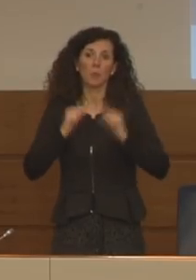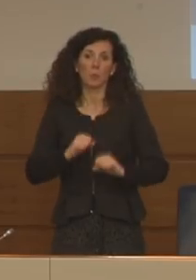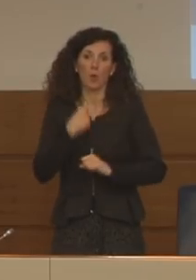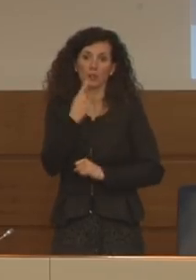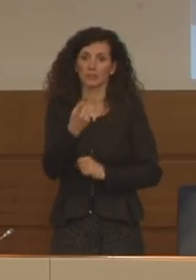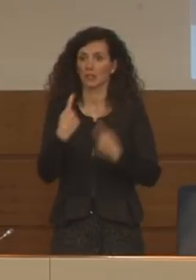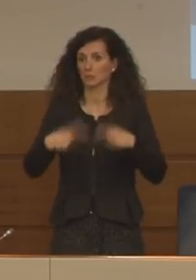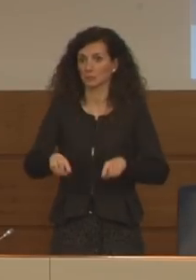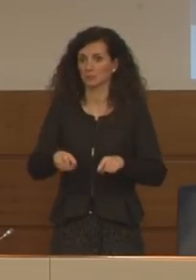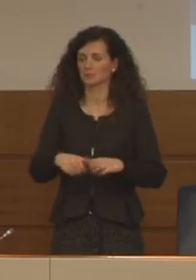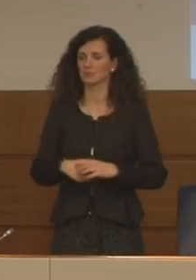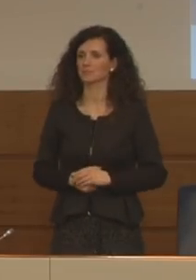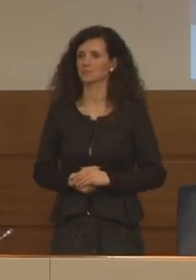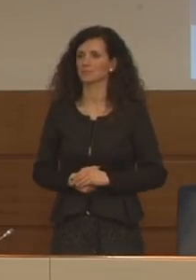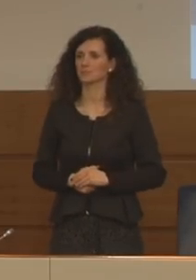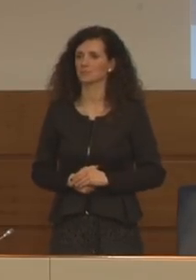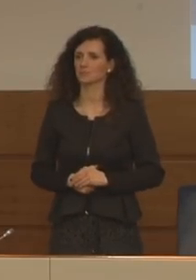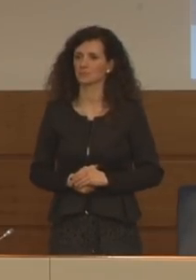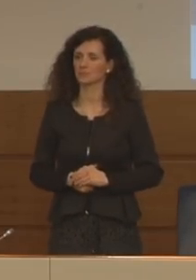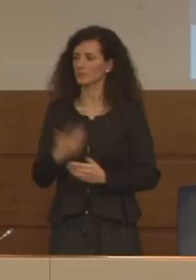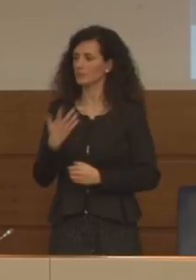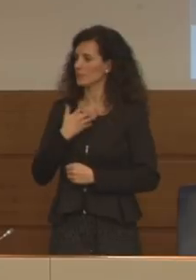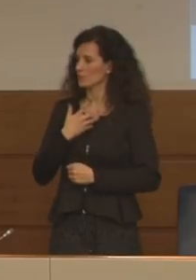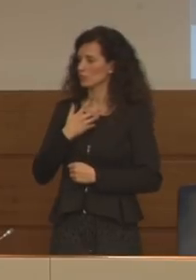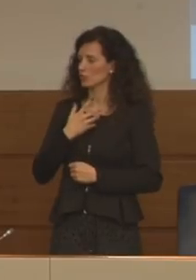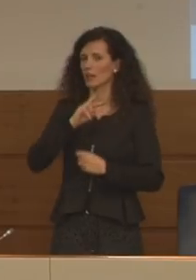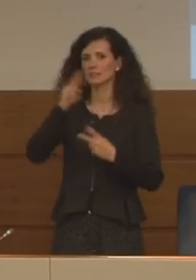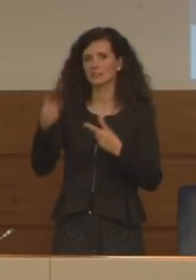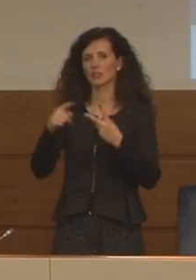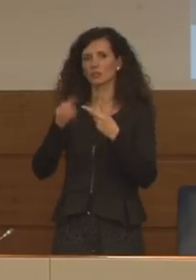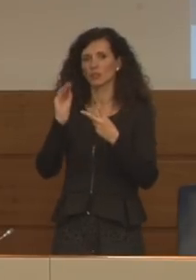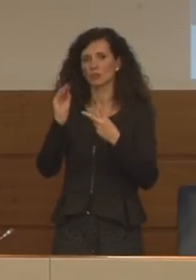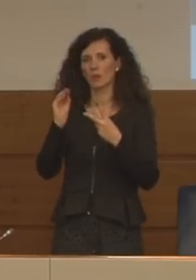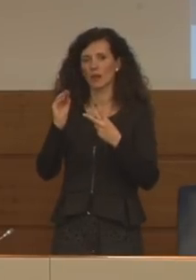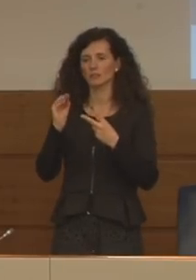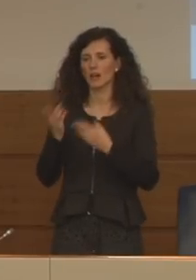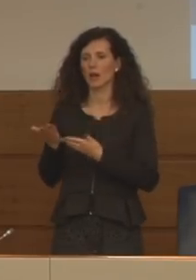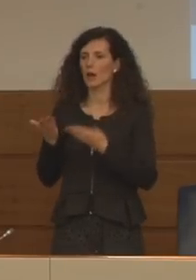dire ha poi prego